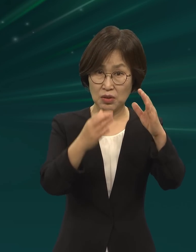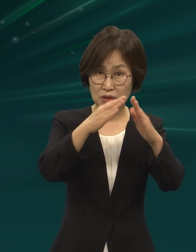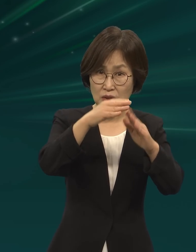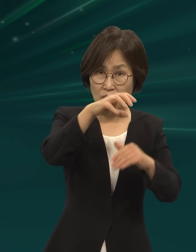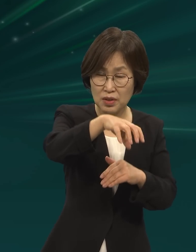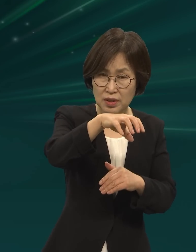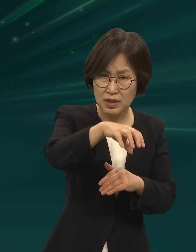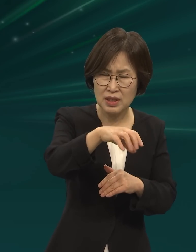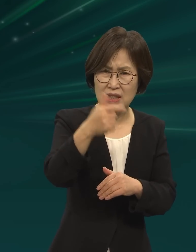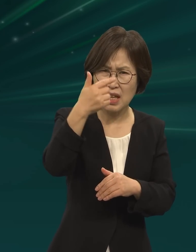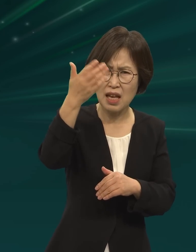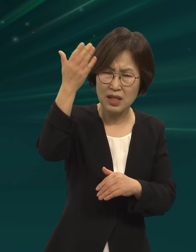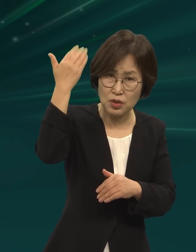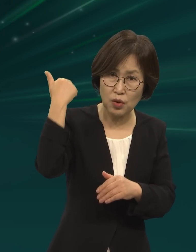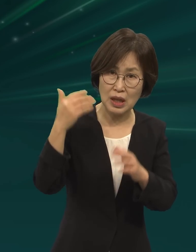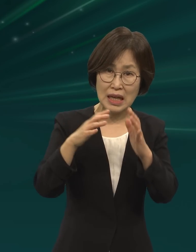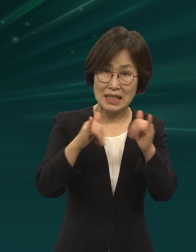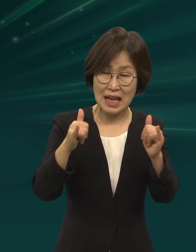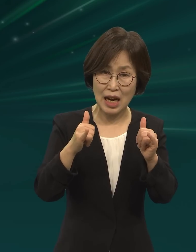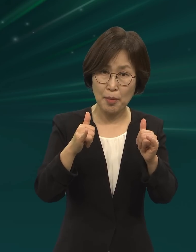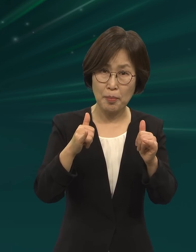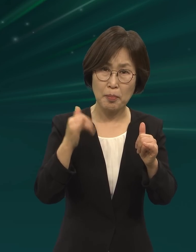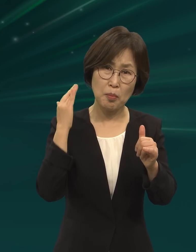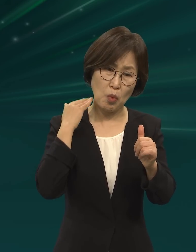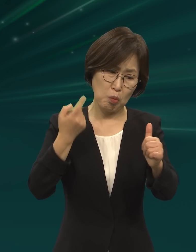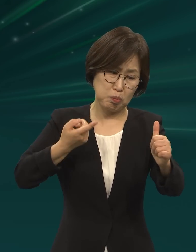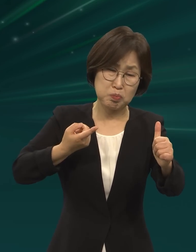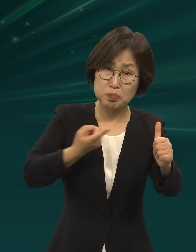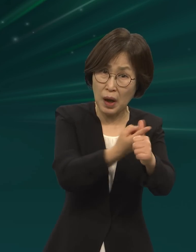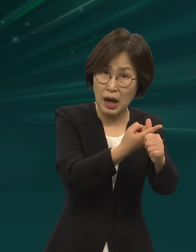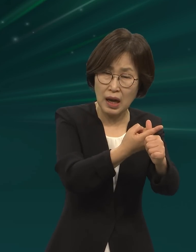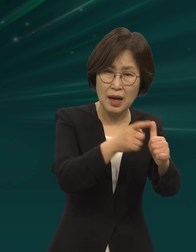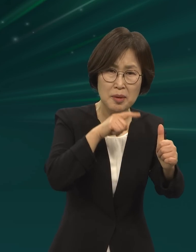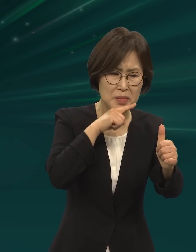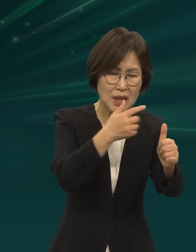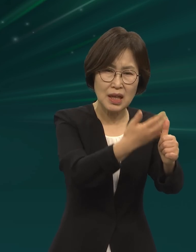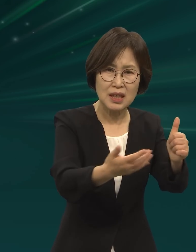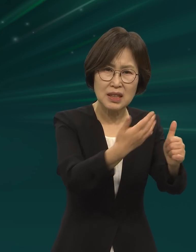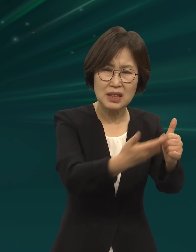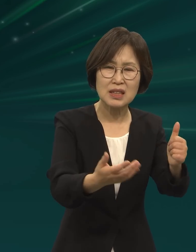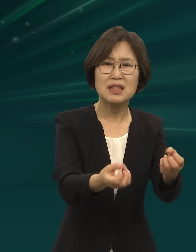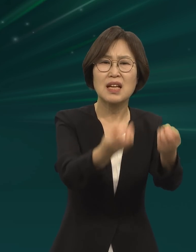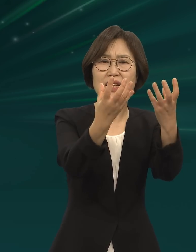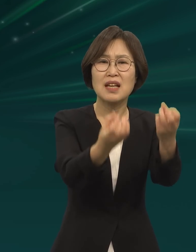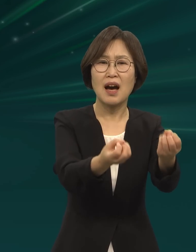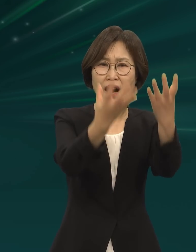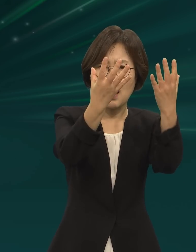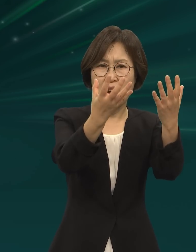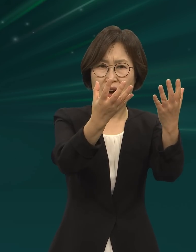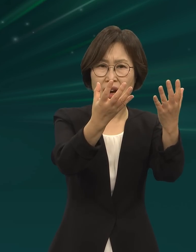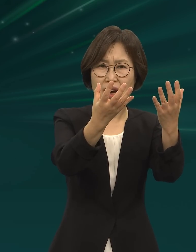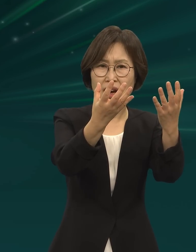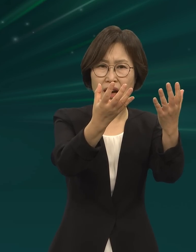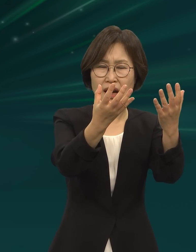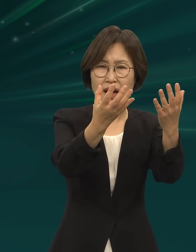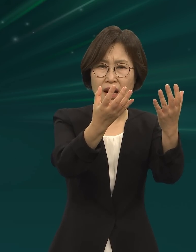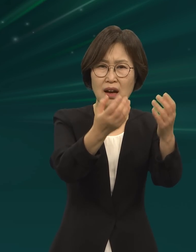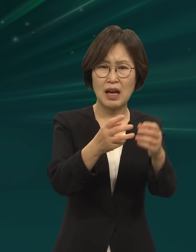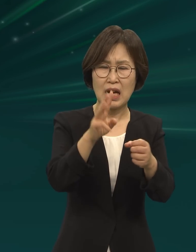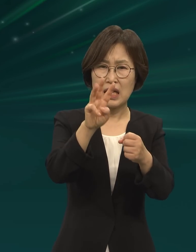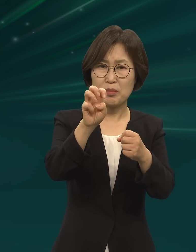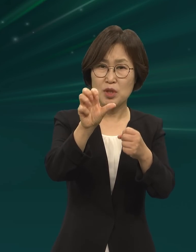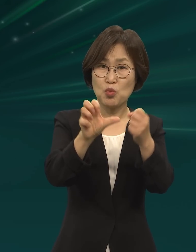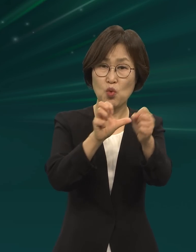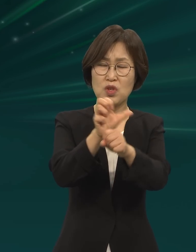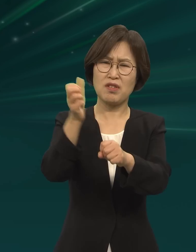성전에는 옛날에 사람들의 목을 잘라서 피 흘리는 제사였습니다. 그래서 35년